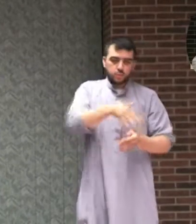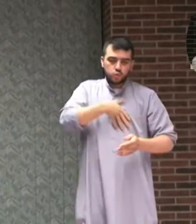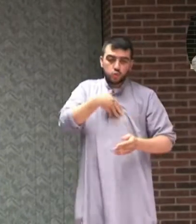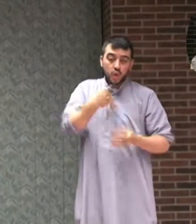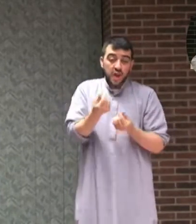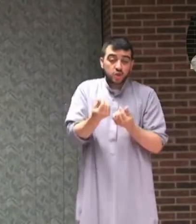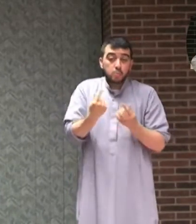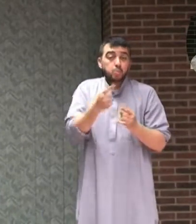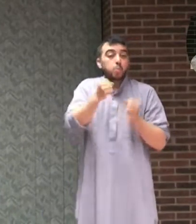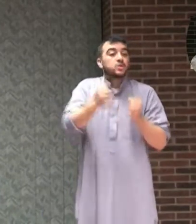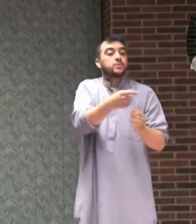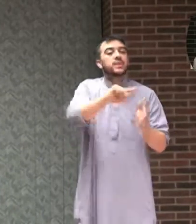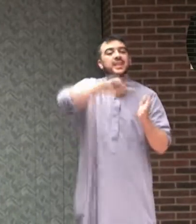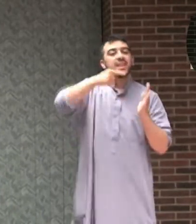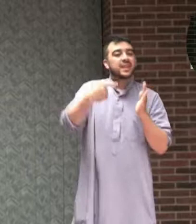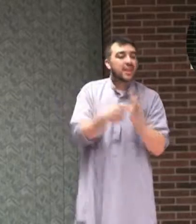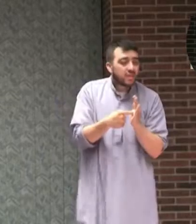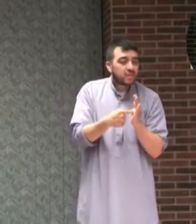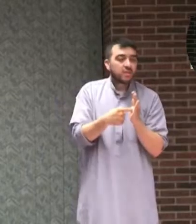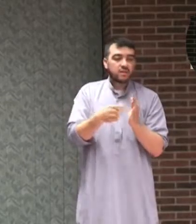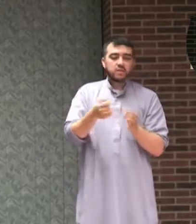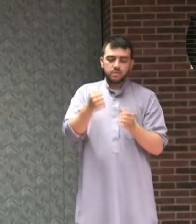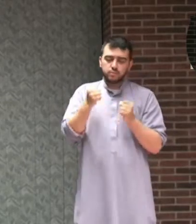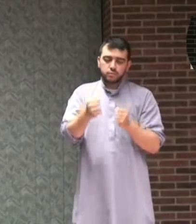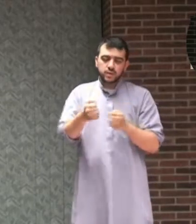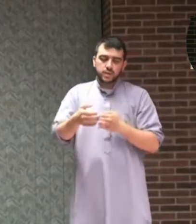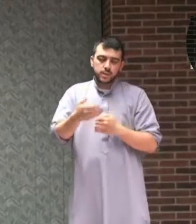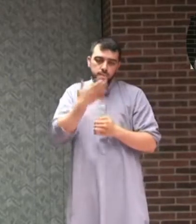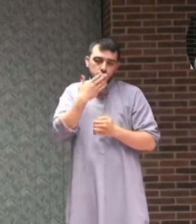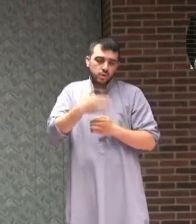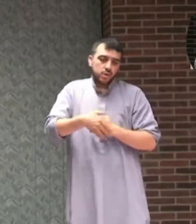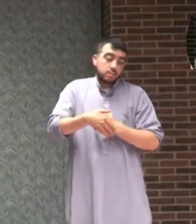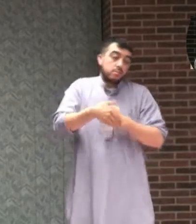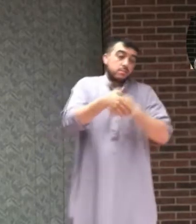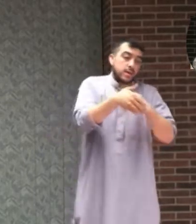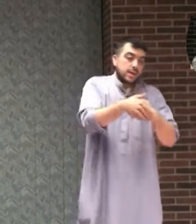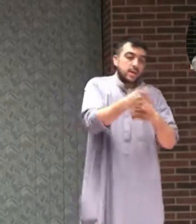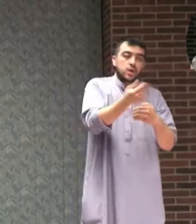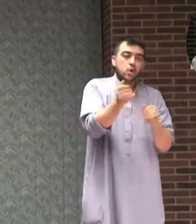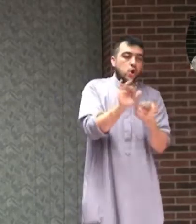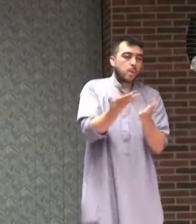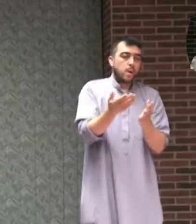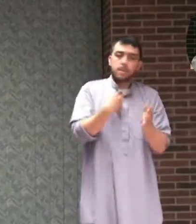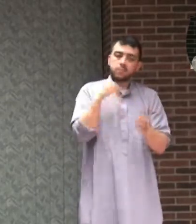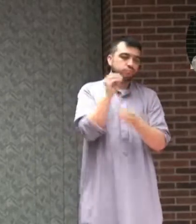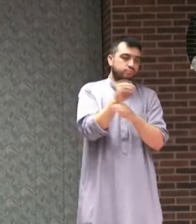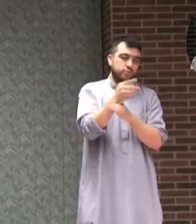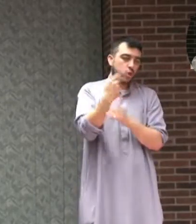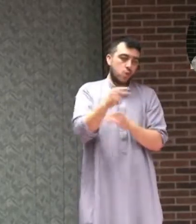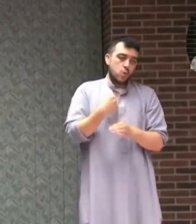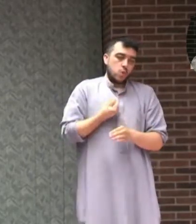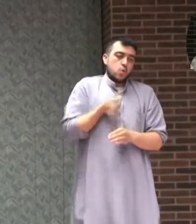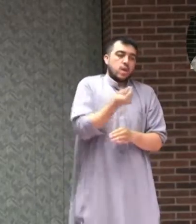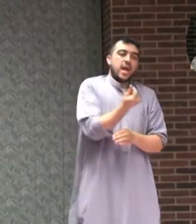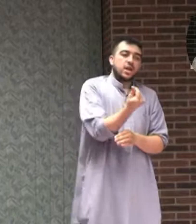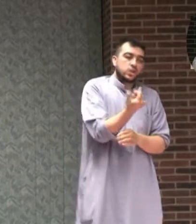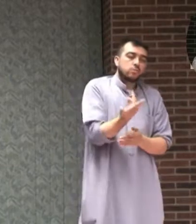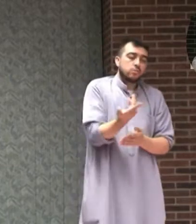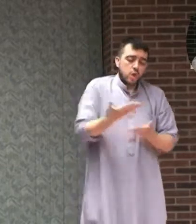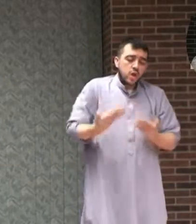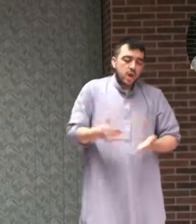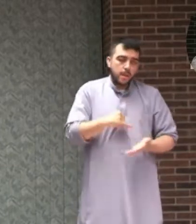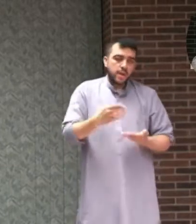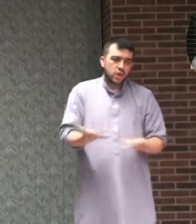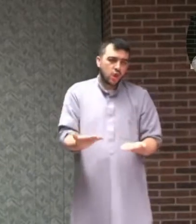tâche. Donc, il y a le deuxième avis juridique qui est aussi repris et que vous connaissez tous, qui est le fait de faire